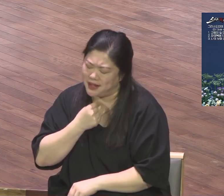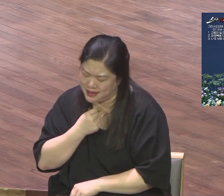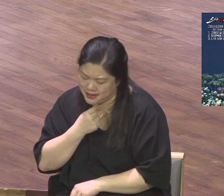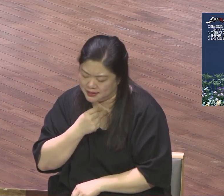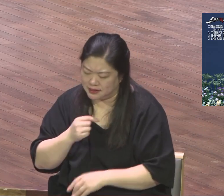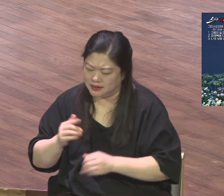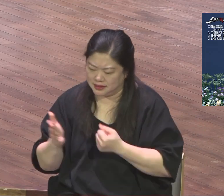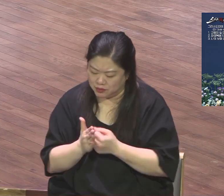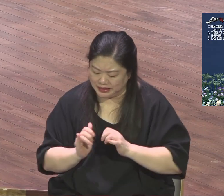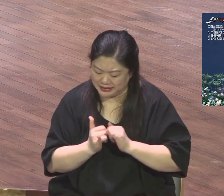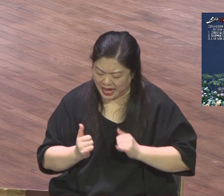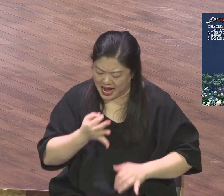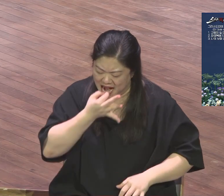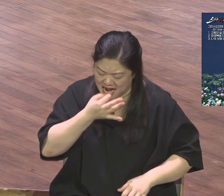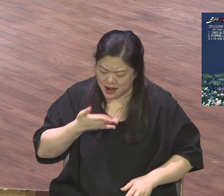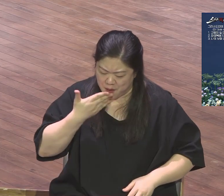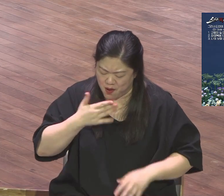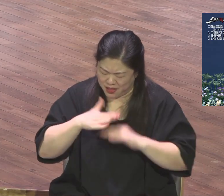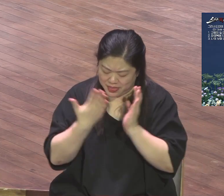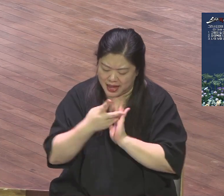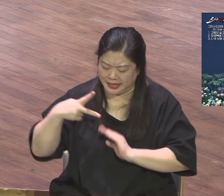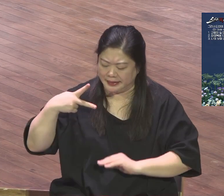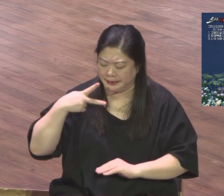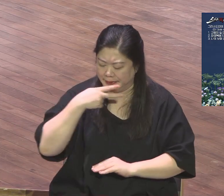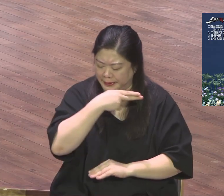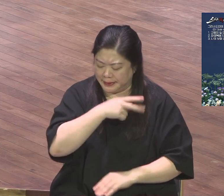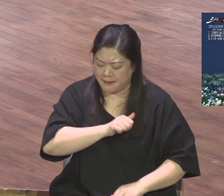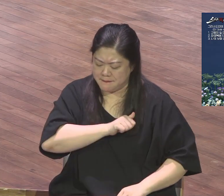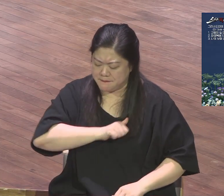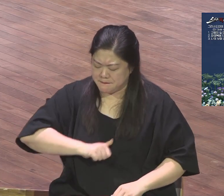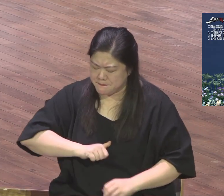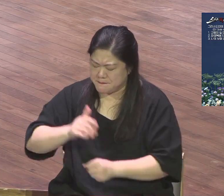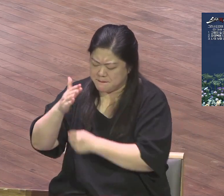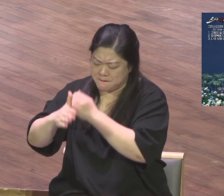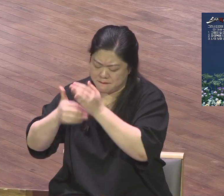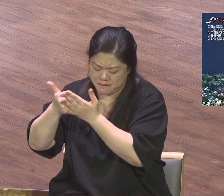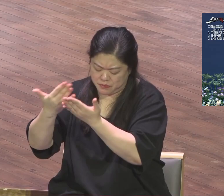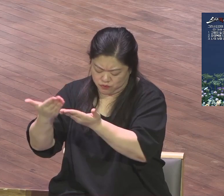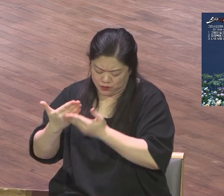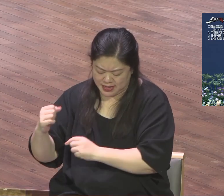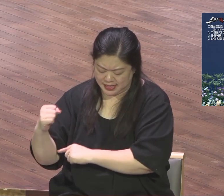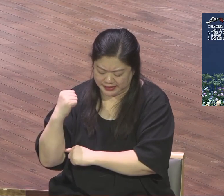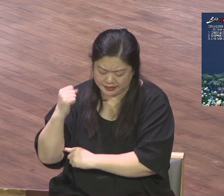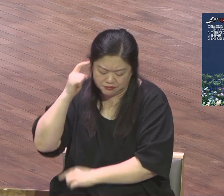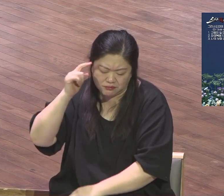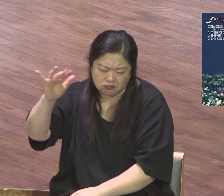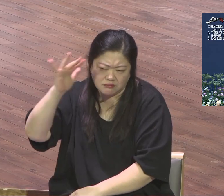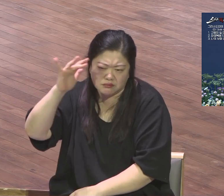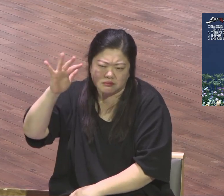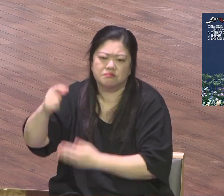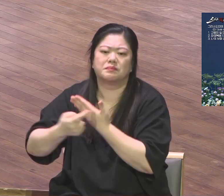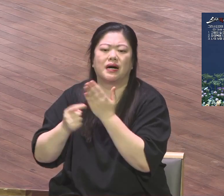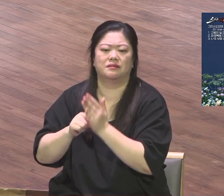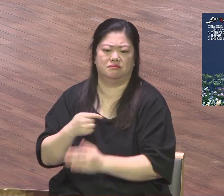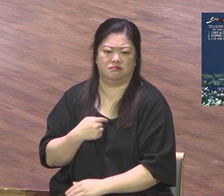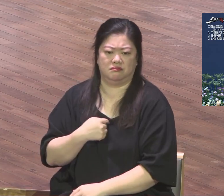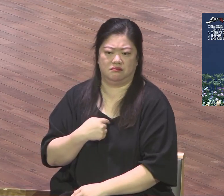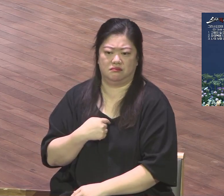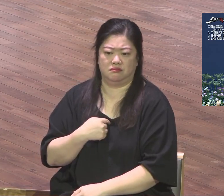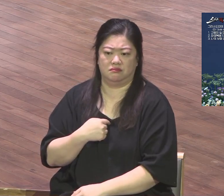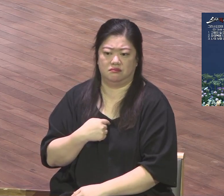거예요. 이 말은 여러분이 꼭 같이 무슨 금식기도를 해야 된다, 또 꼭 같이 무슨 목회자가 해야 된다 그런 말이 아닙니다.